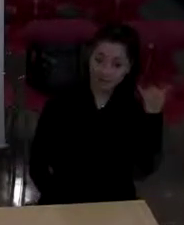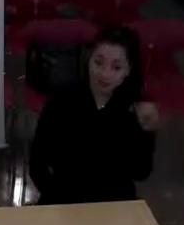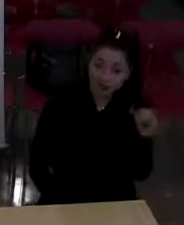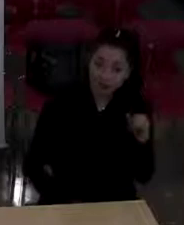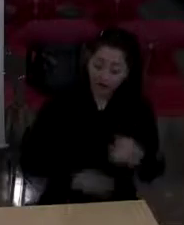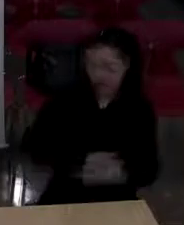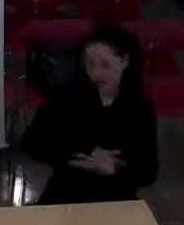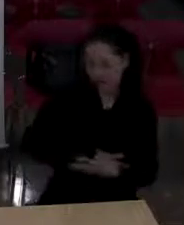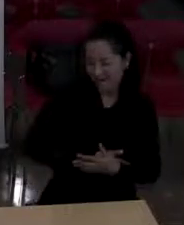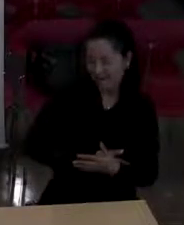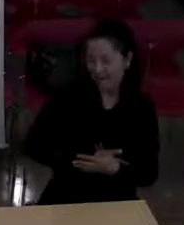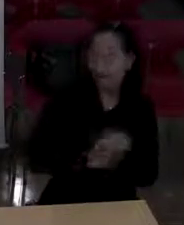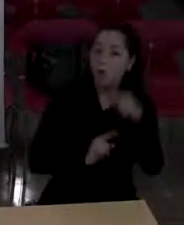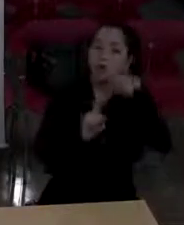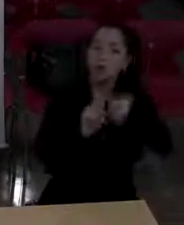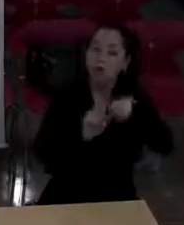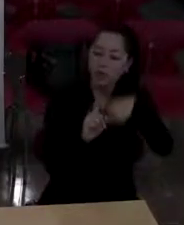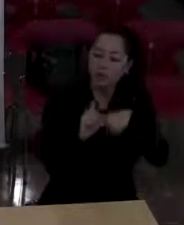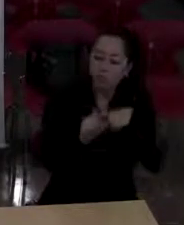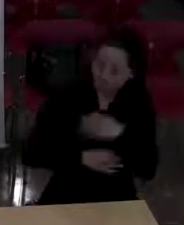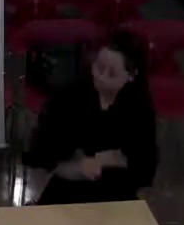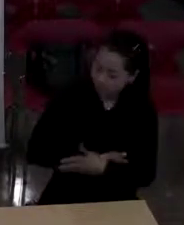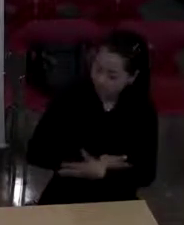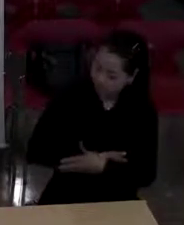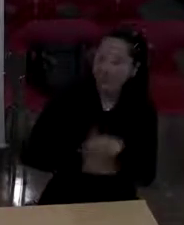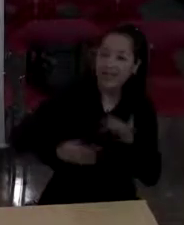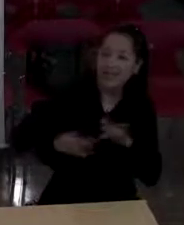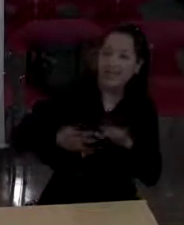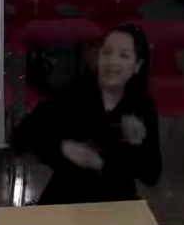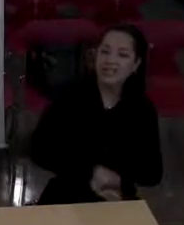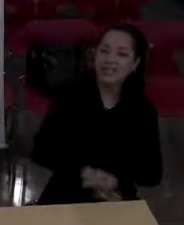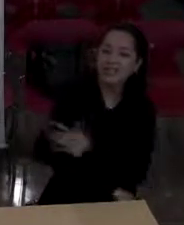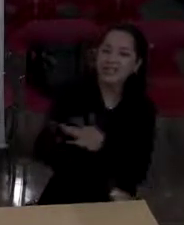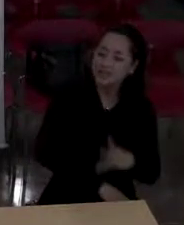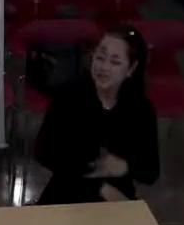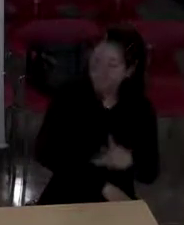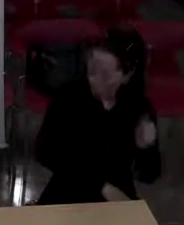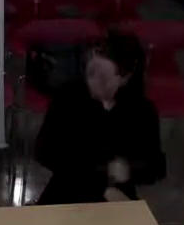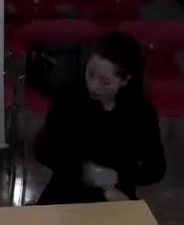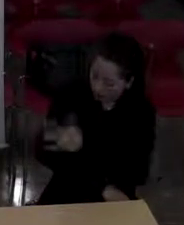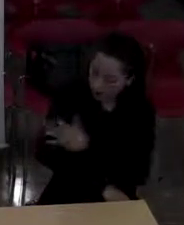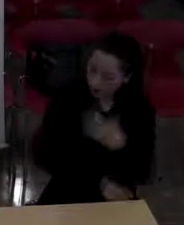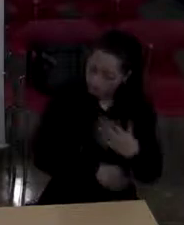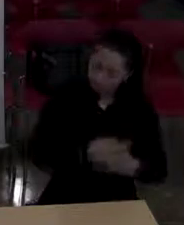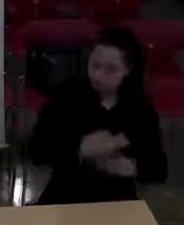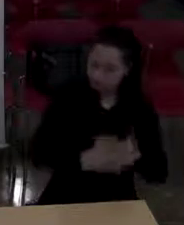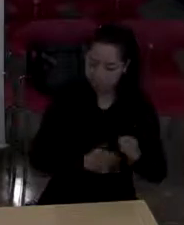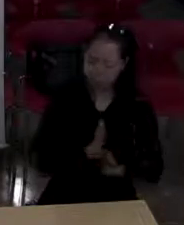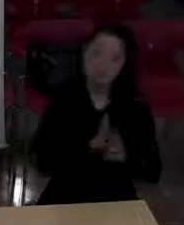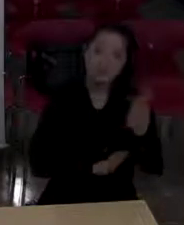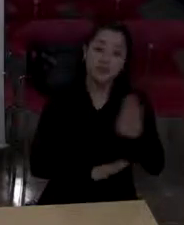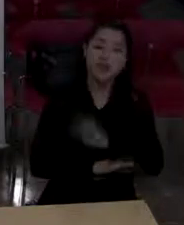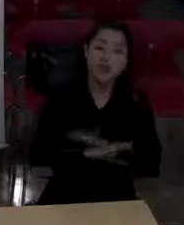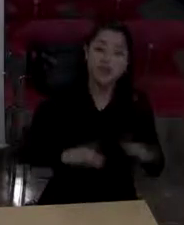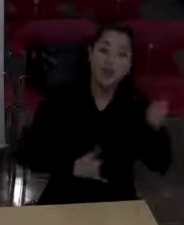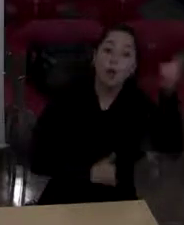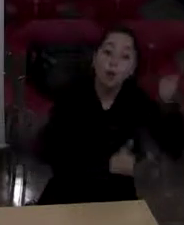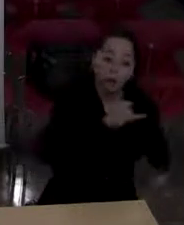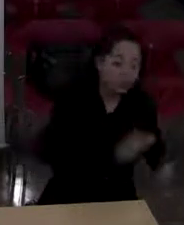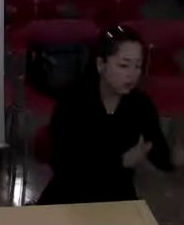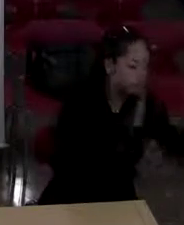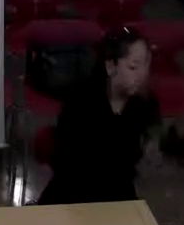sería la de 2 meses a 3 años, y para llegar a la parte final, que contemplamos en ese periodo